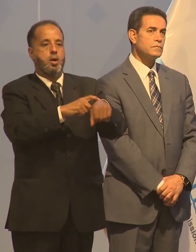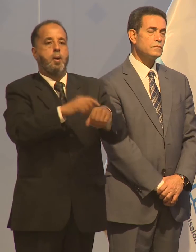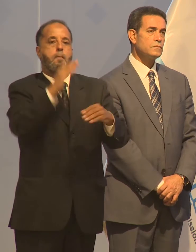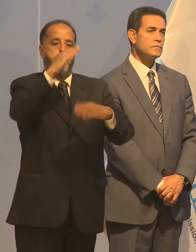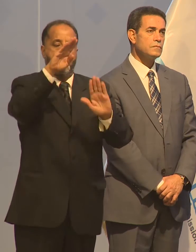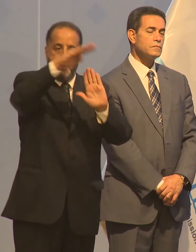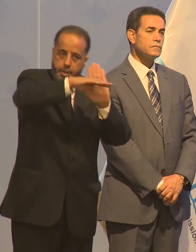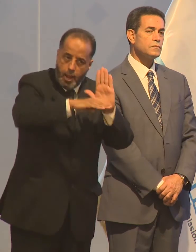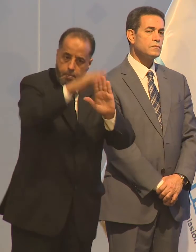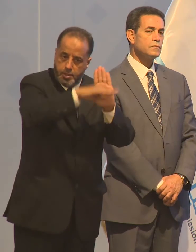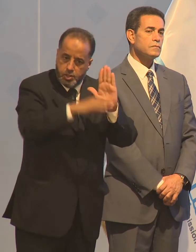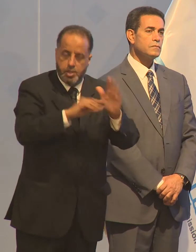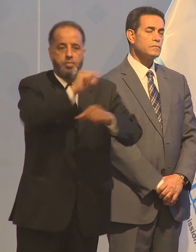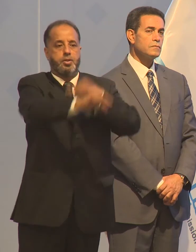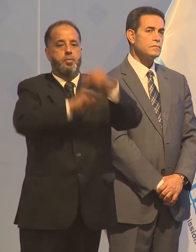التدريبي